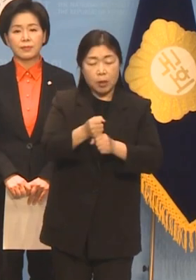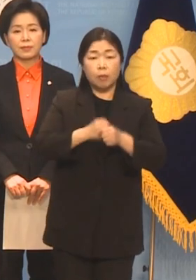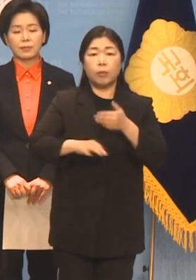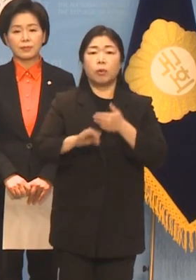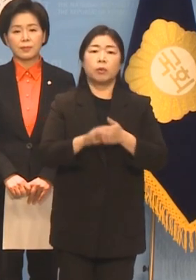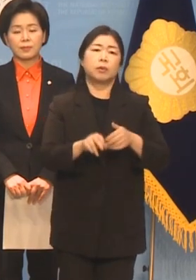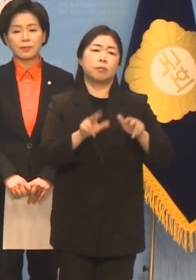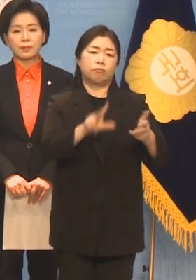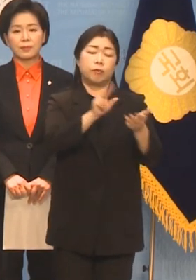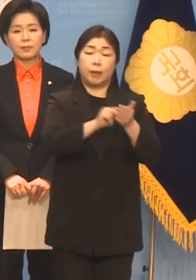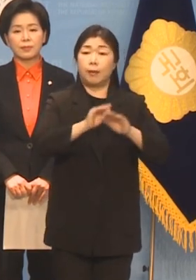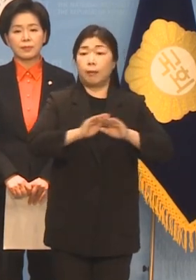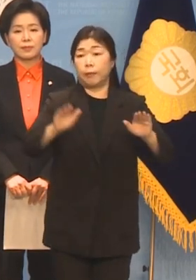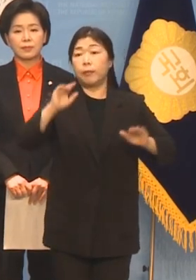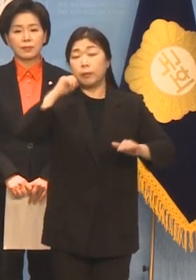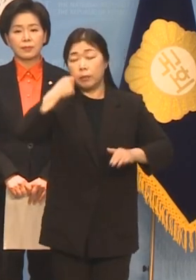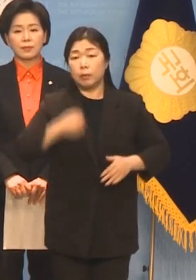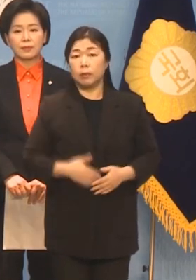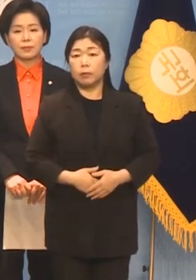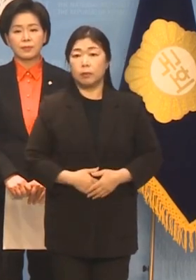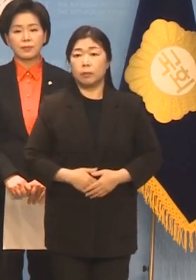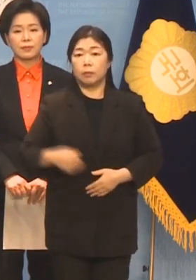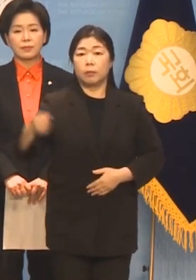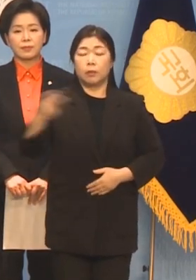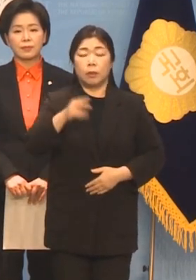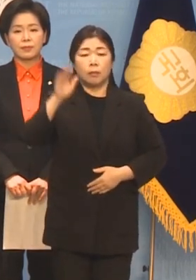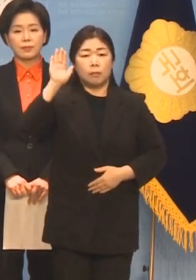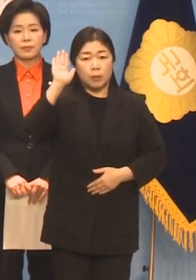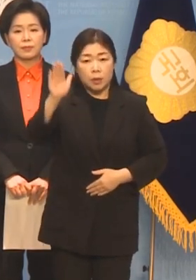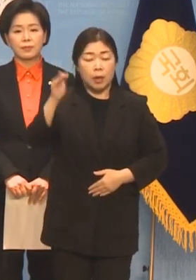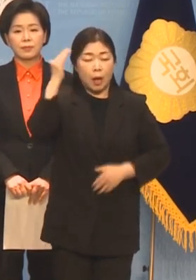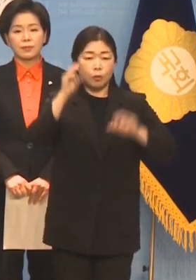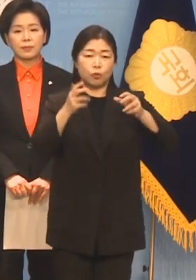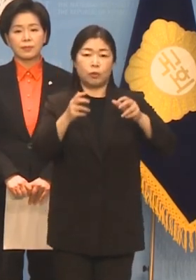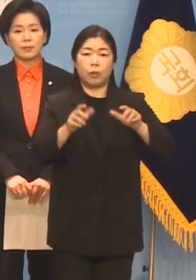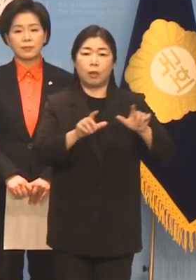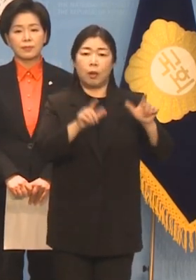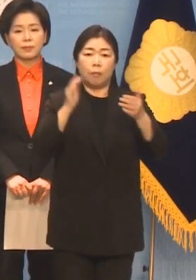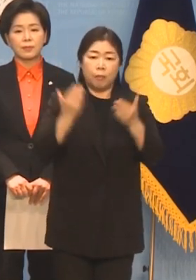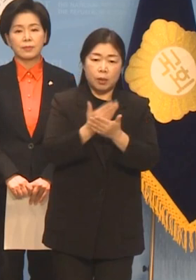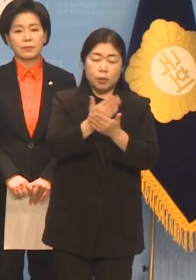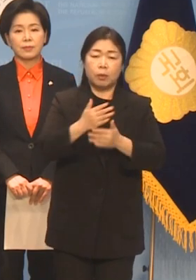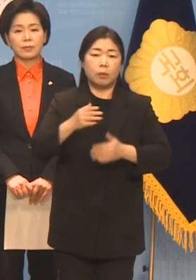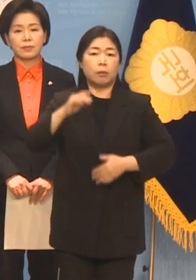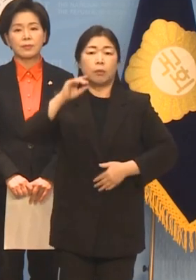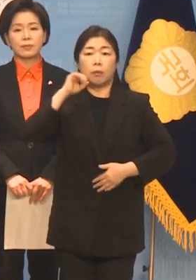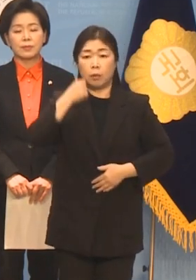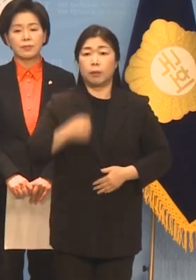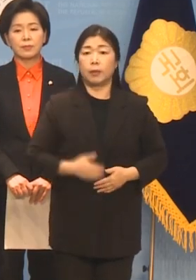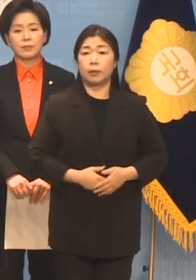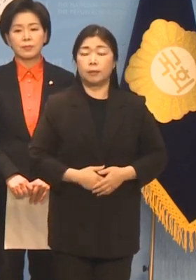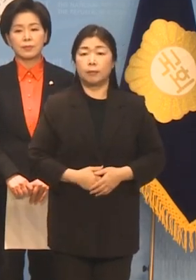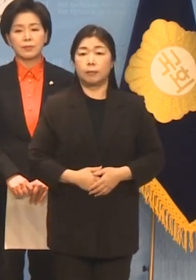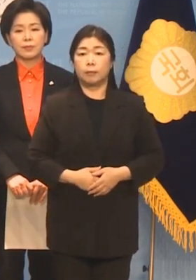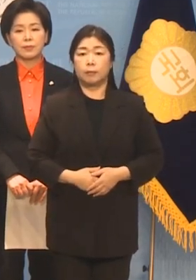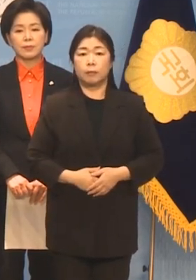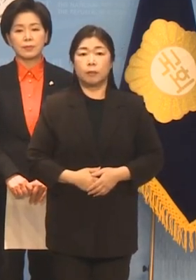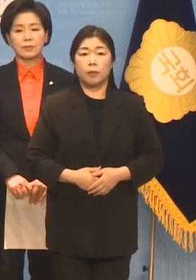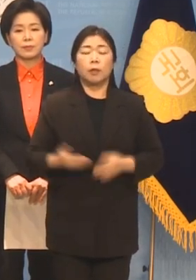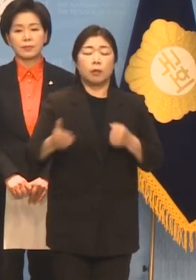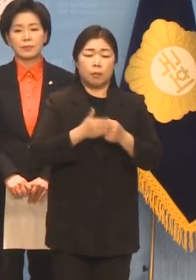당면한 문제의 해결은 물론 미래 대한민국의 생존조차 약속할 수 없는 상황입니다. 변해야